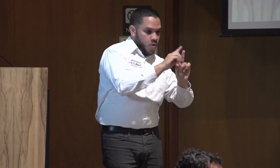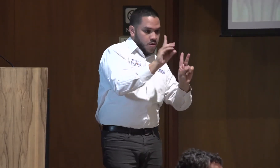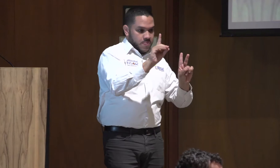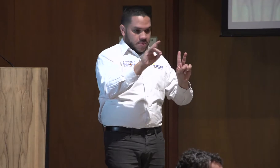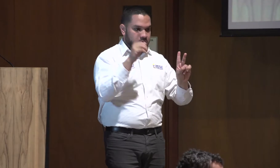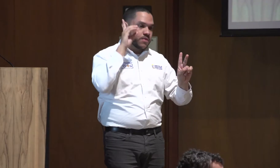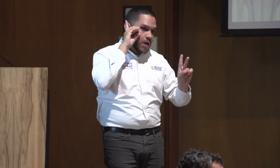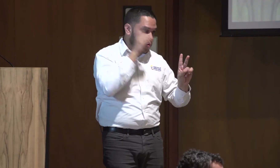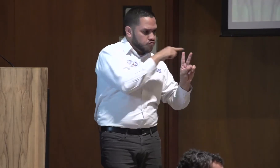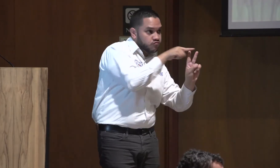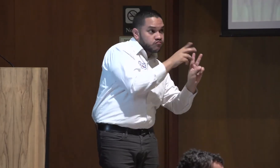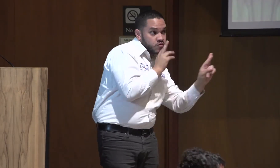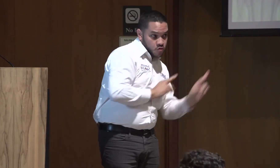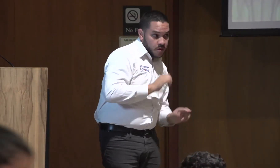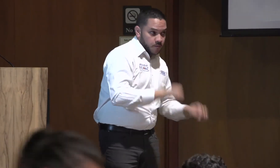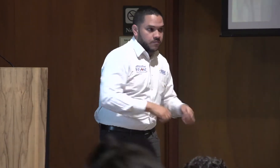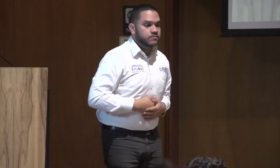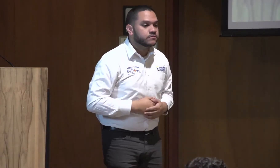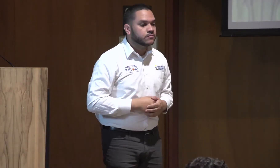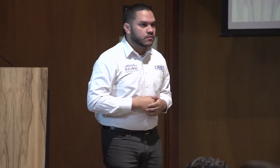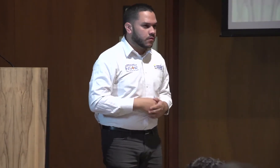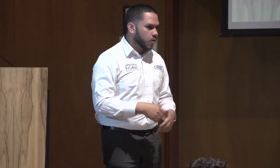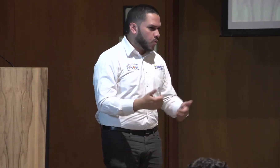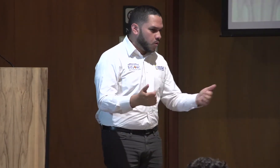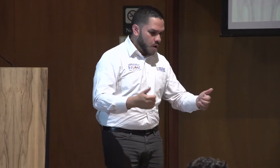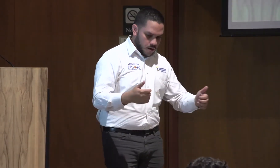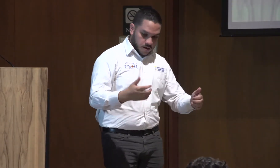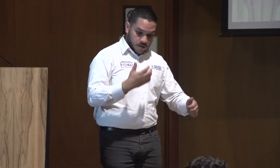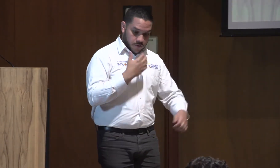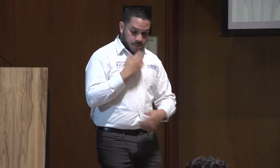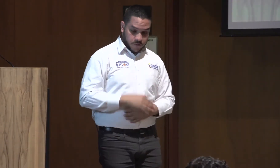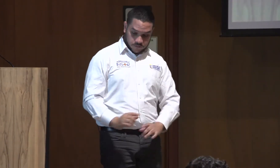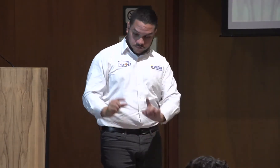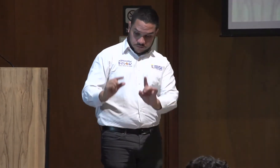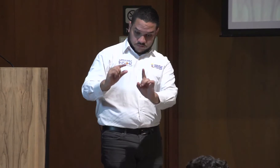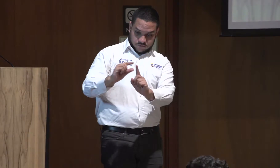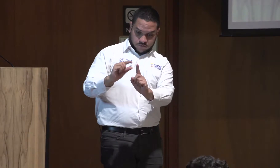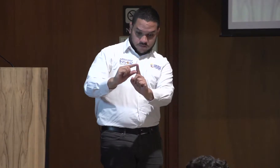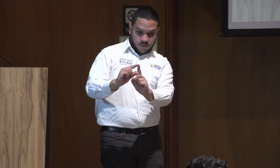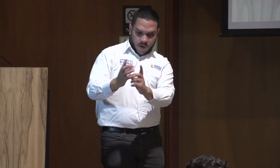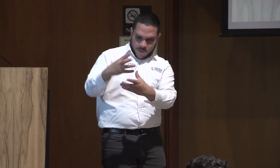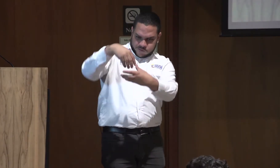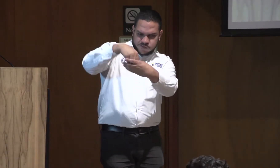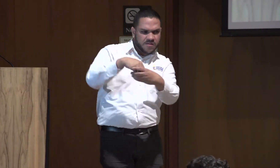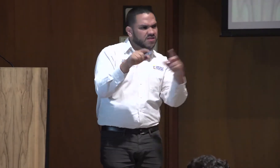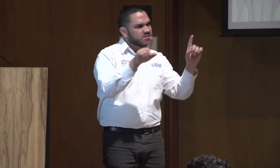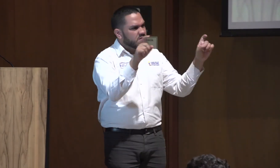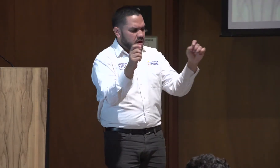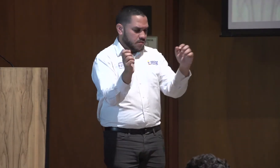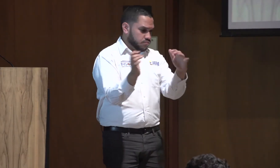¿Existe una seña que transmita mejor la esencia de una palabra en lo que se refiere al conflicto armado en